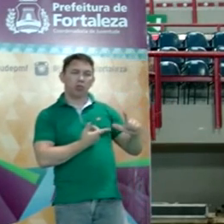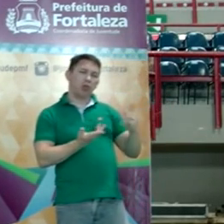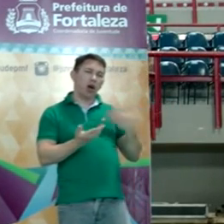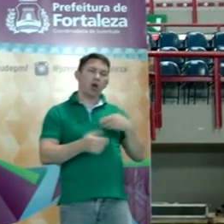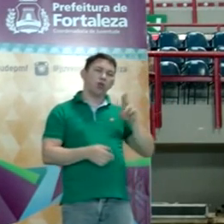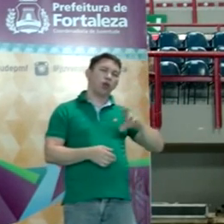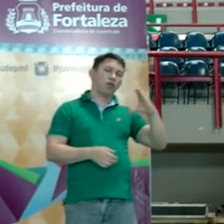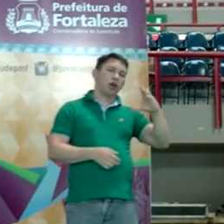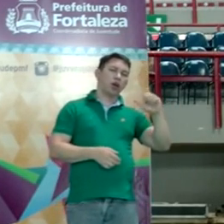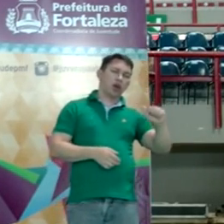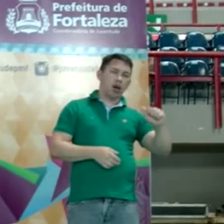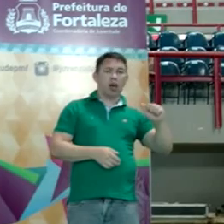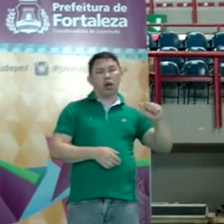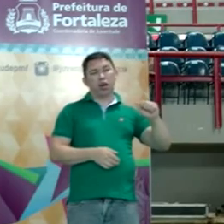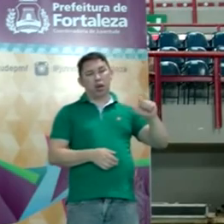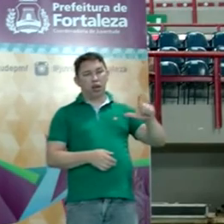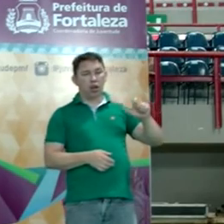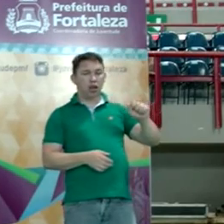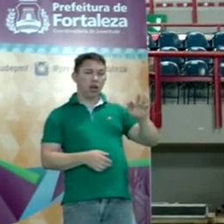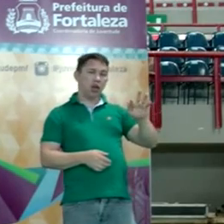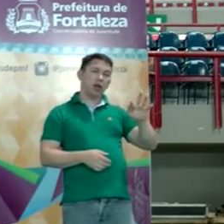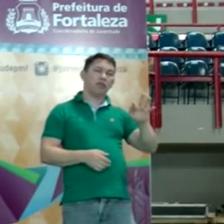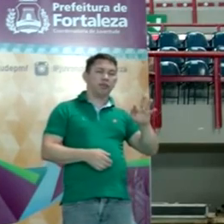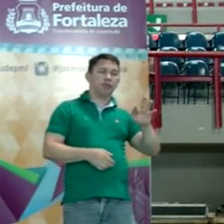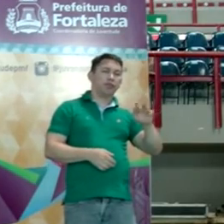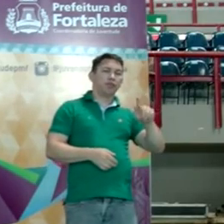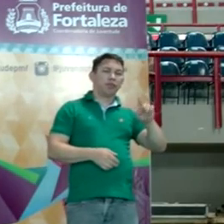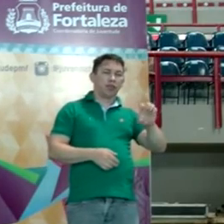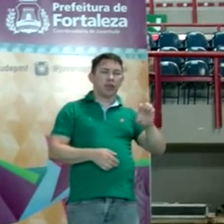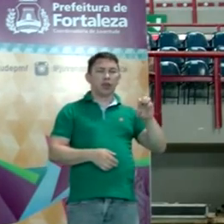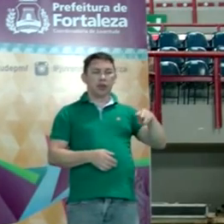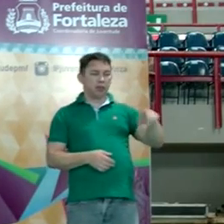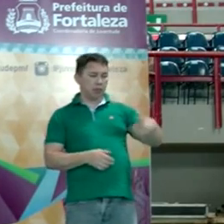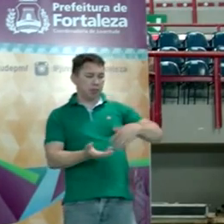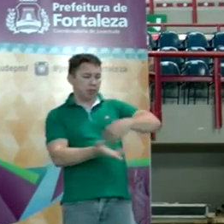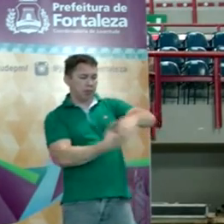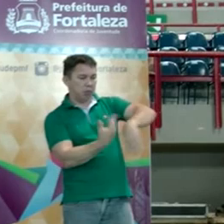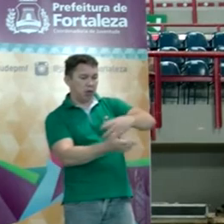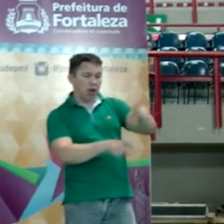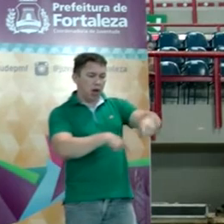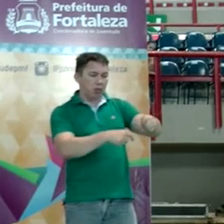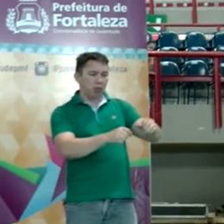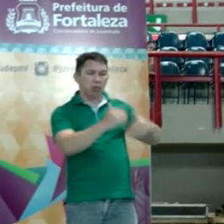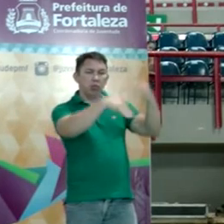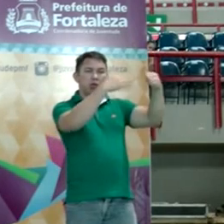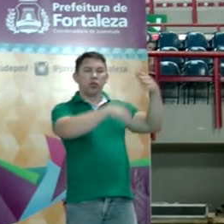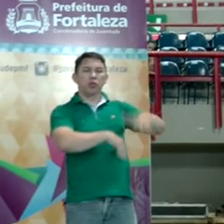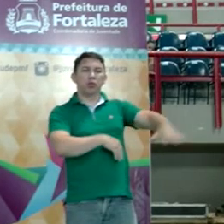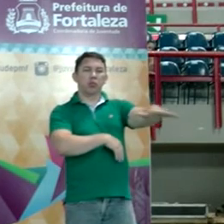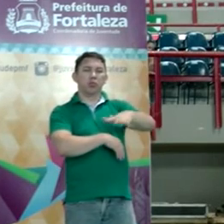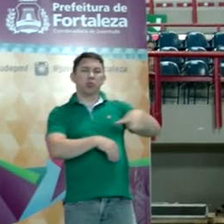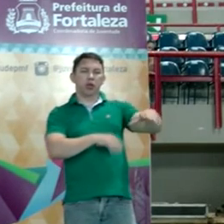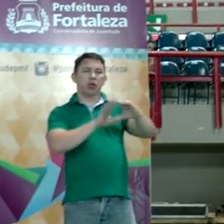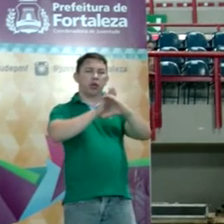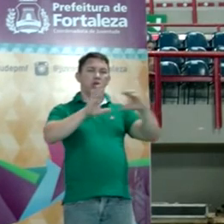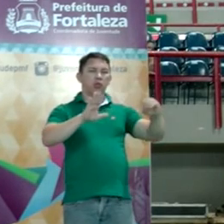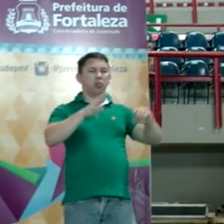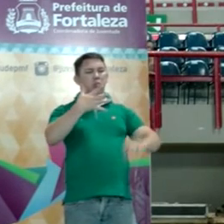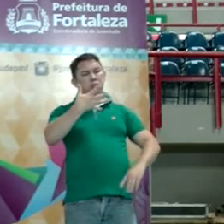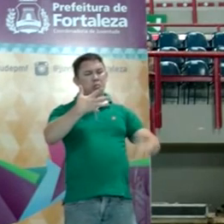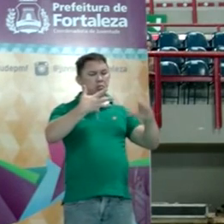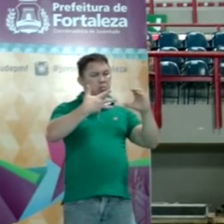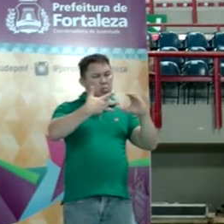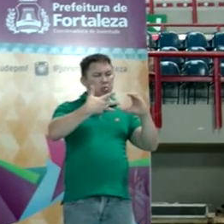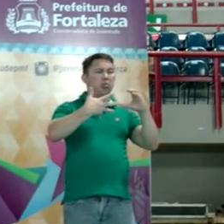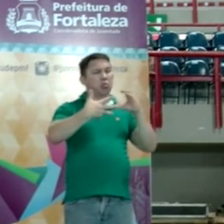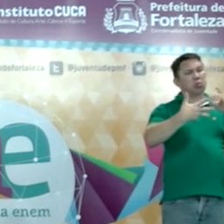à acidez do solo. E aí a agricultura e a pecuária se desenvolveram maravilhosamente na região. O item C certamente